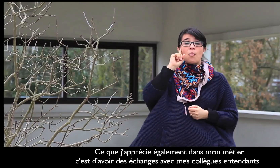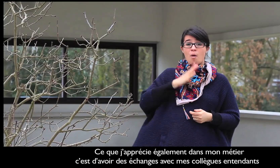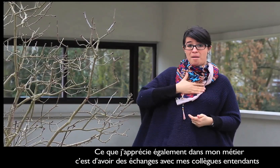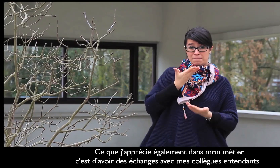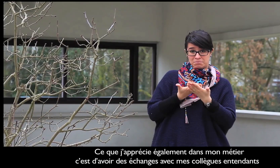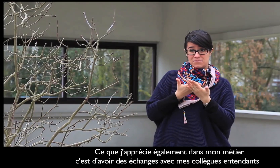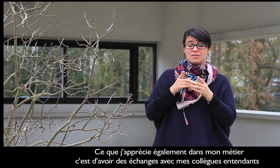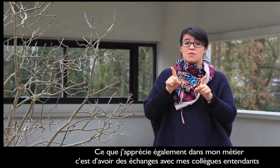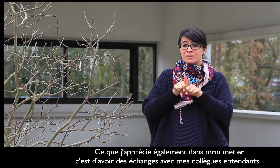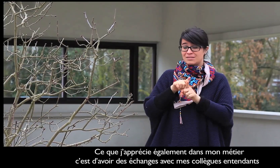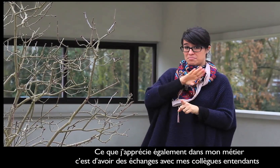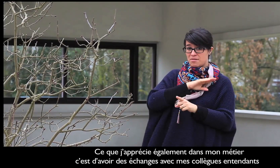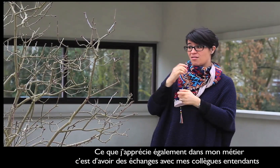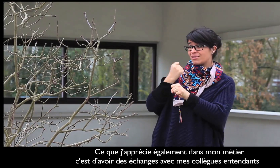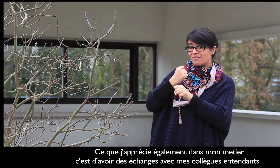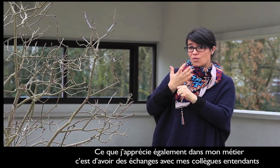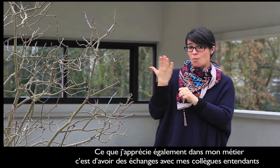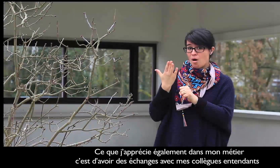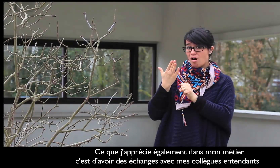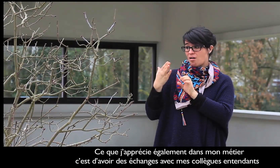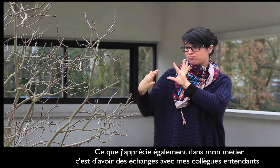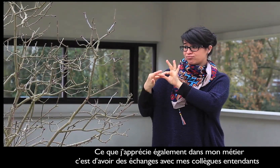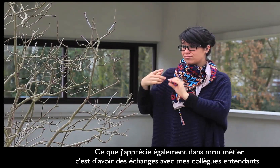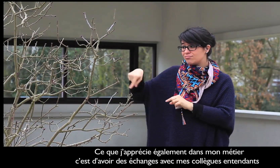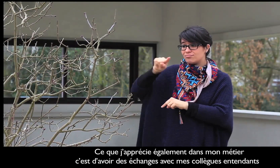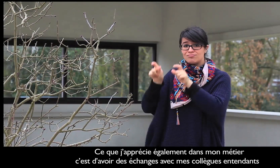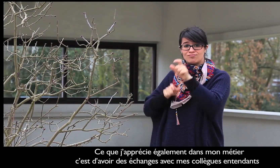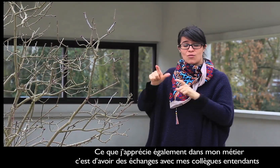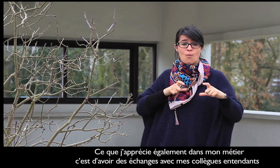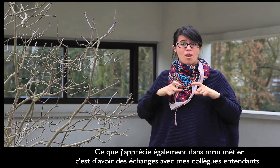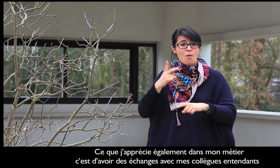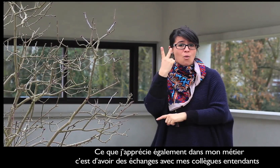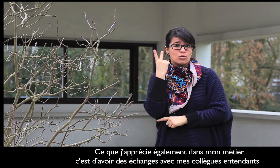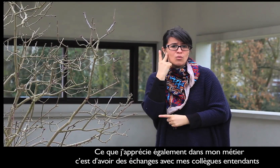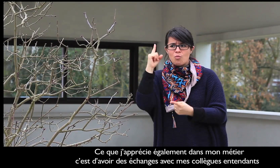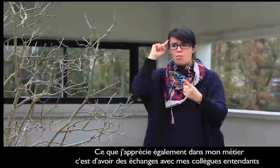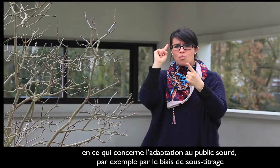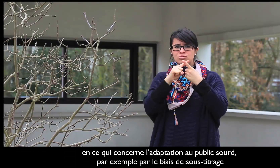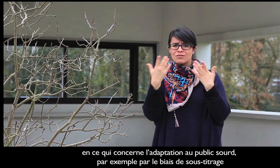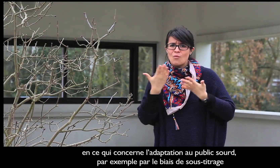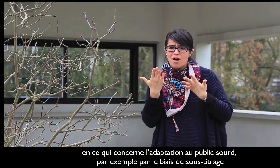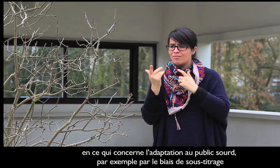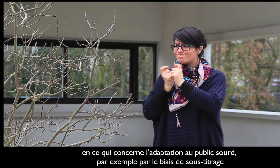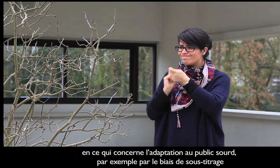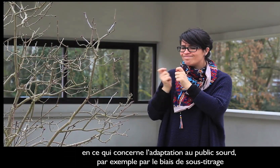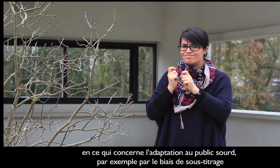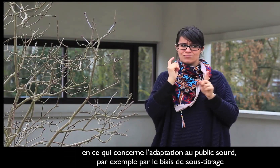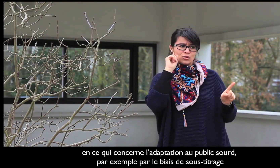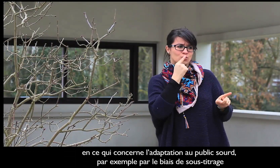Ce que j'apprécie également dans mon métier, c'est d'avoir des échanges avec mes collègues entendants en ce qui concerne l'adaptation au